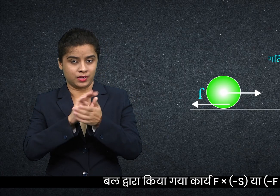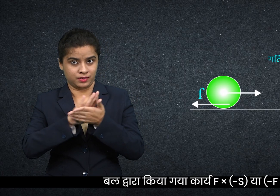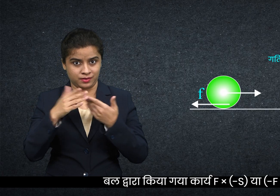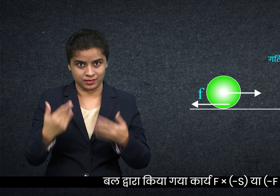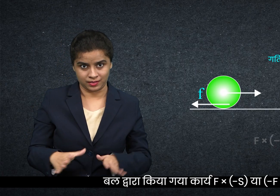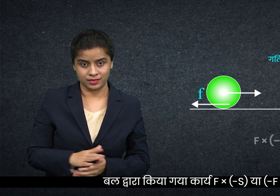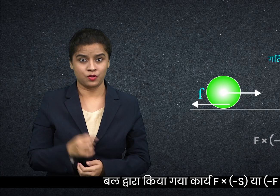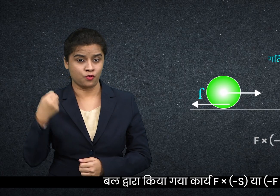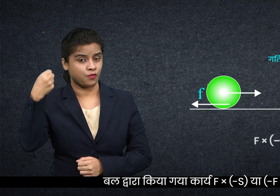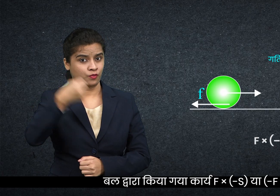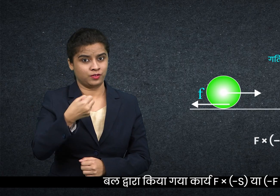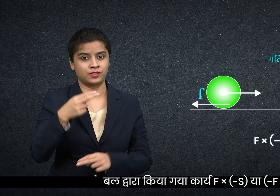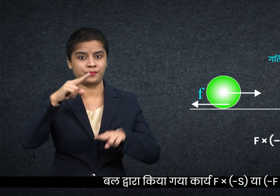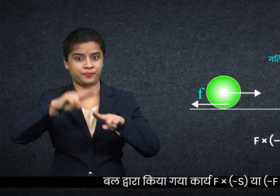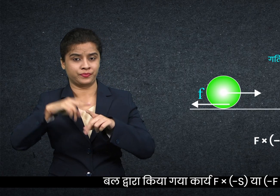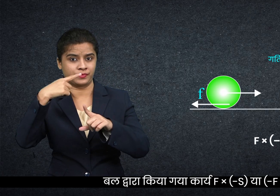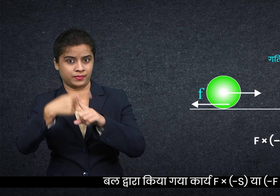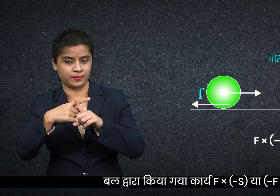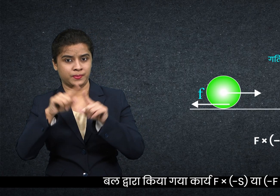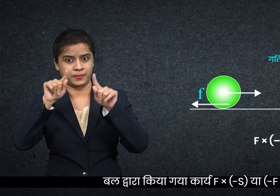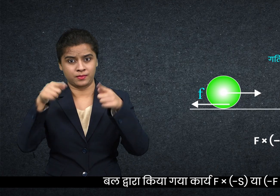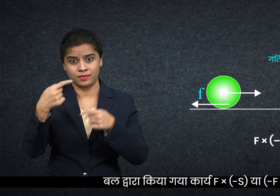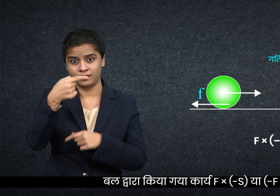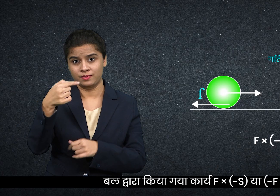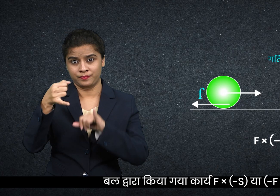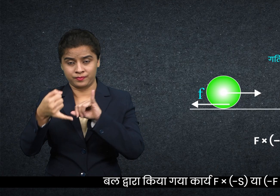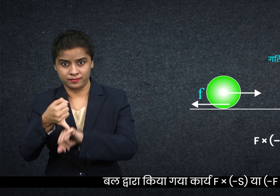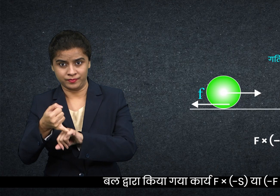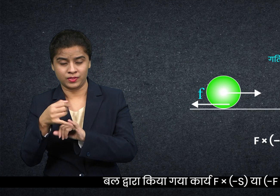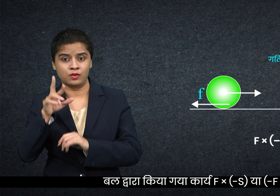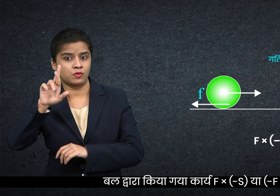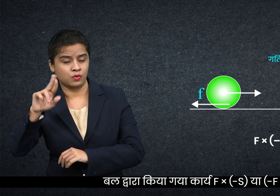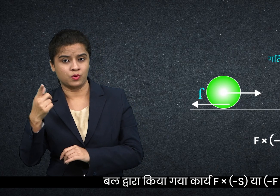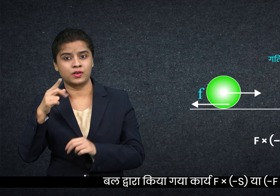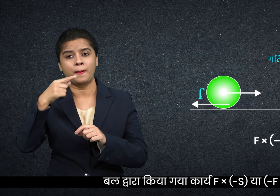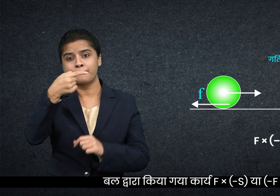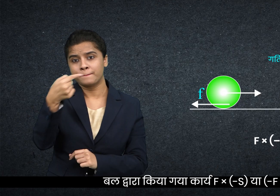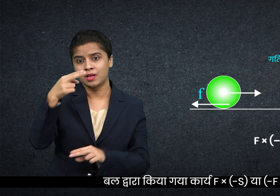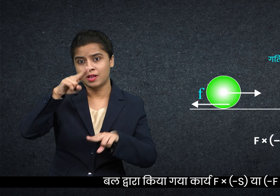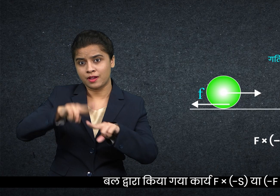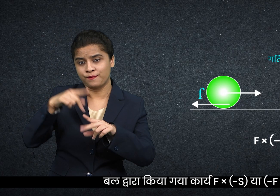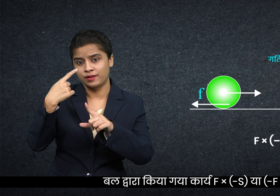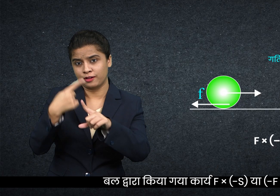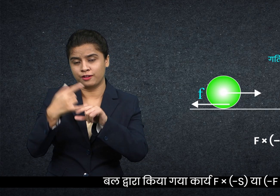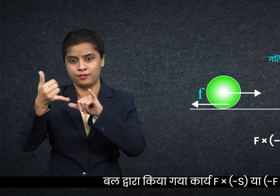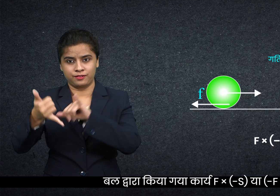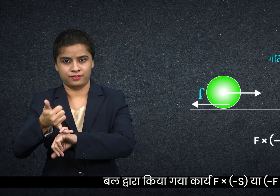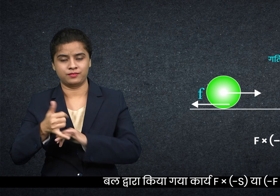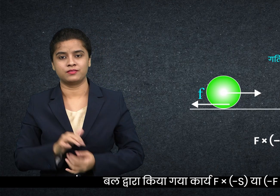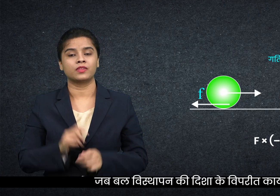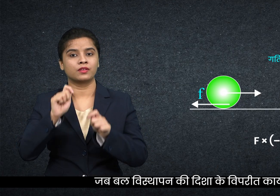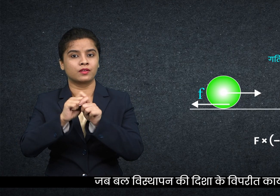बल द्वारा किए गए कार्य F इंटू माइनस S इन ब्रैकेट्स या माइनस F इंटू S इन ब्रैकेट्स